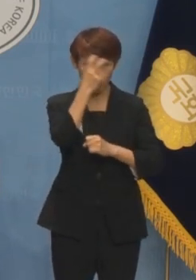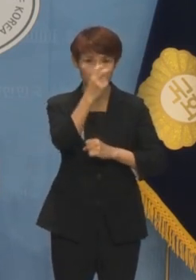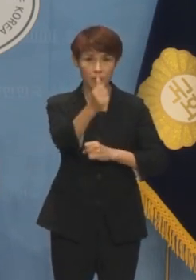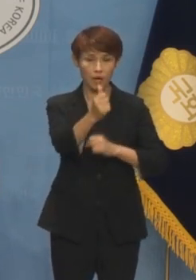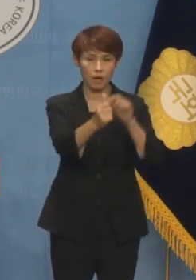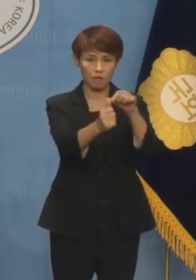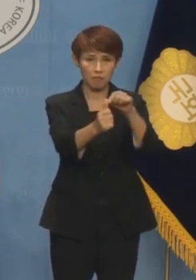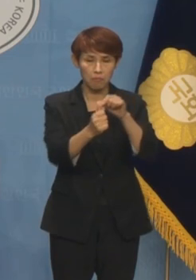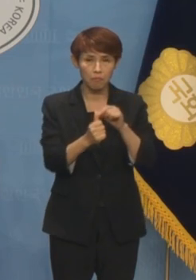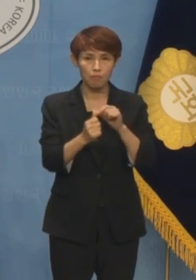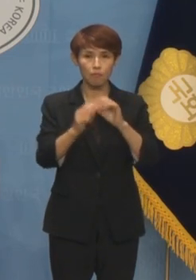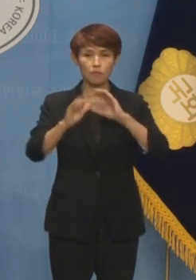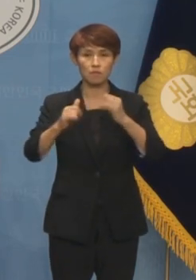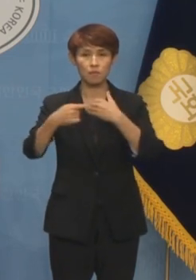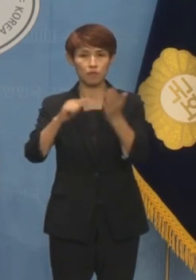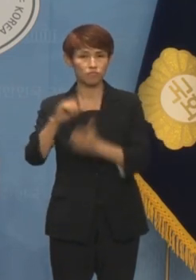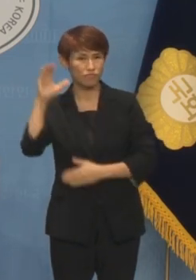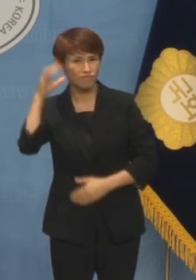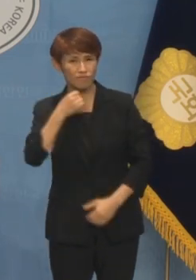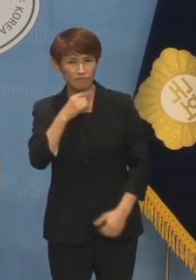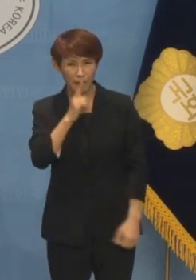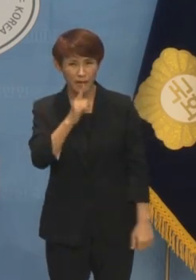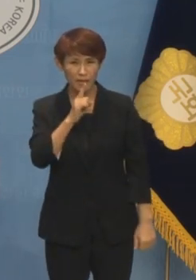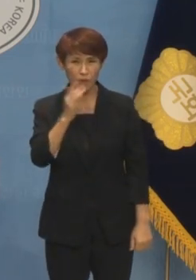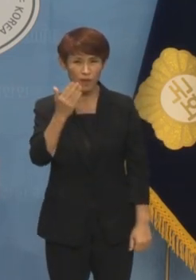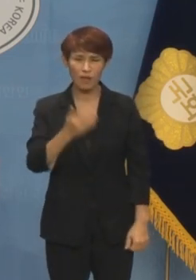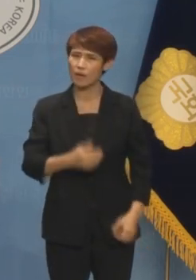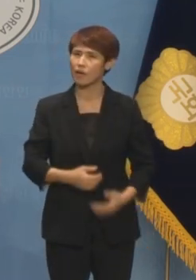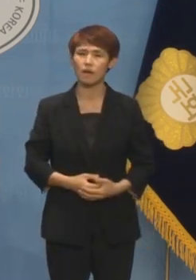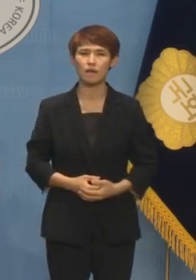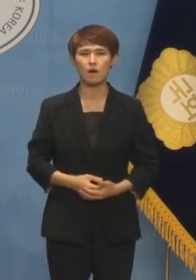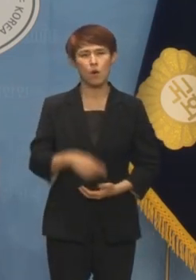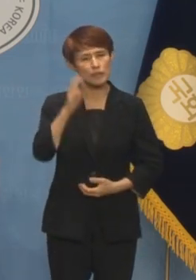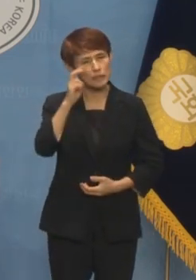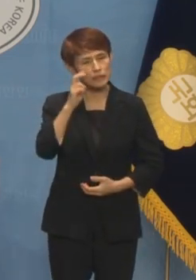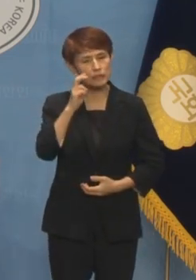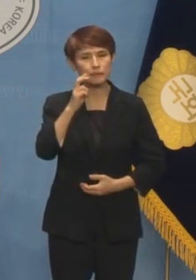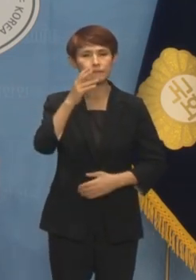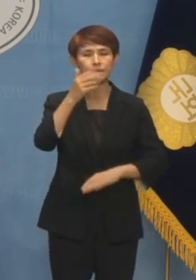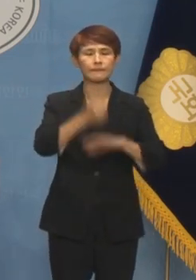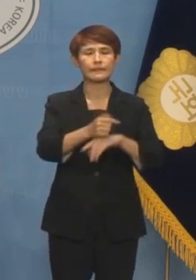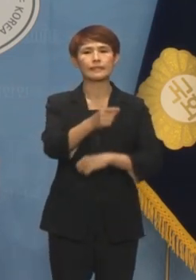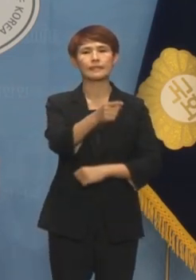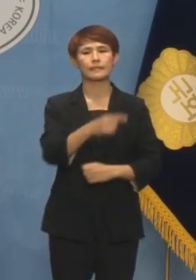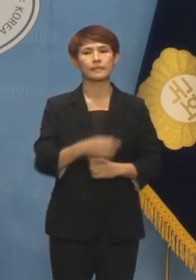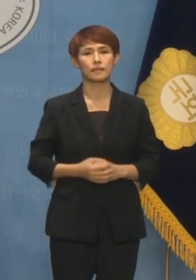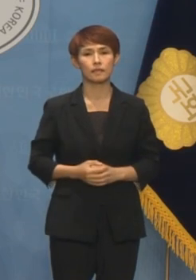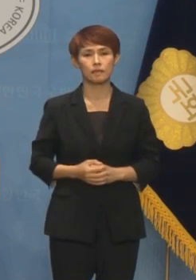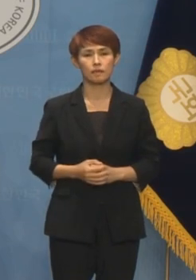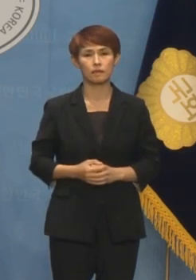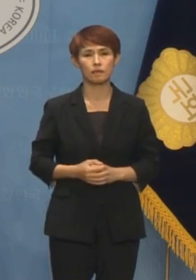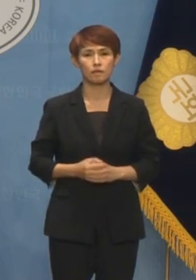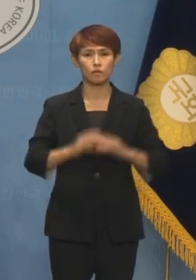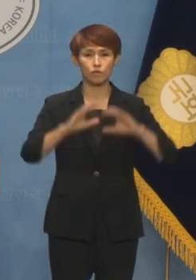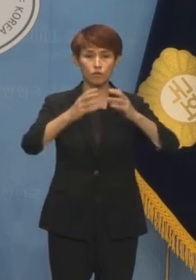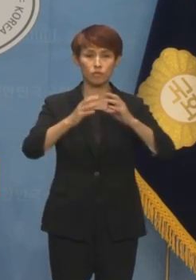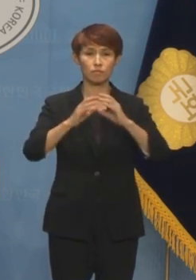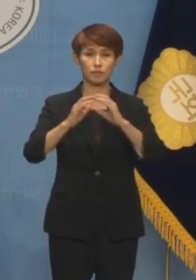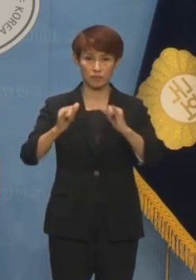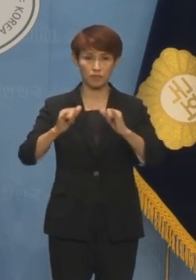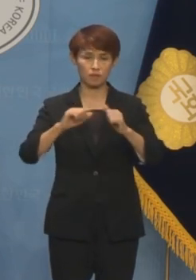무슨 민심을 듣겠다는 것입니까? 혹시나 했지만 역시나였습니다. 국민의 준엄한